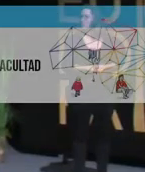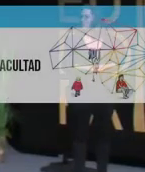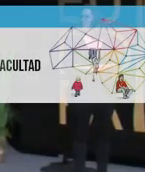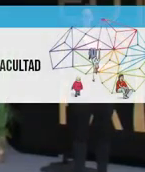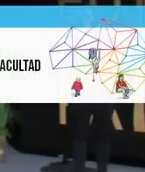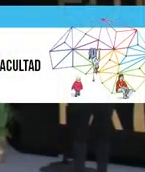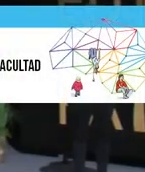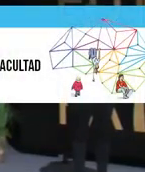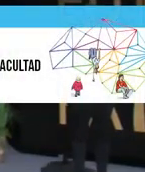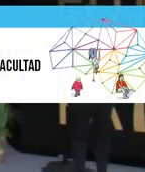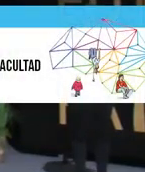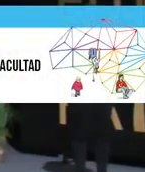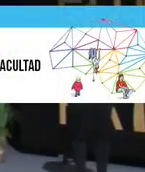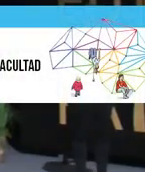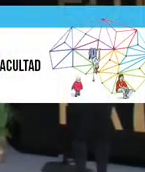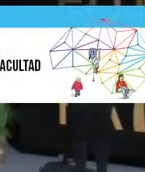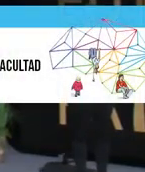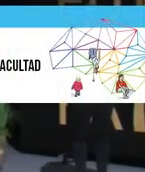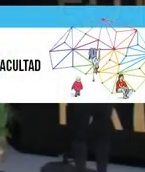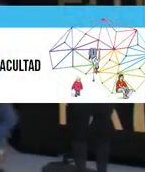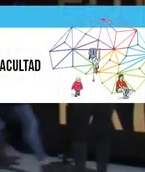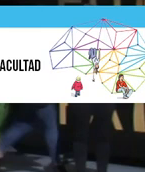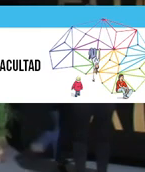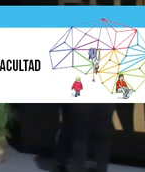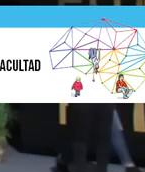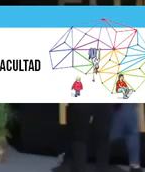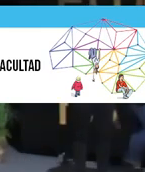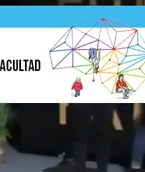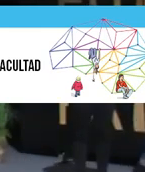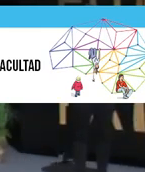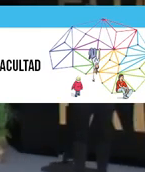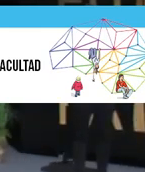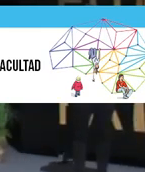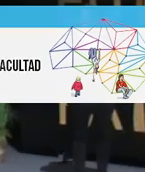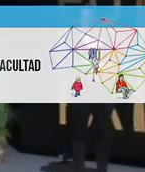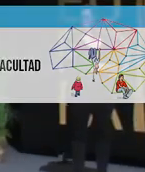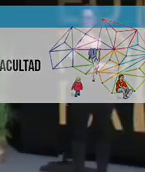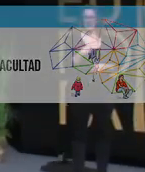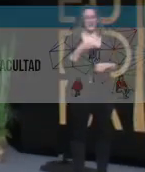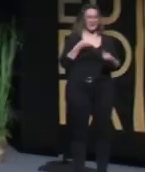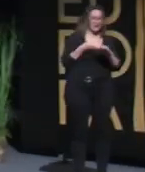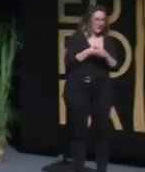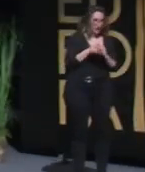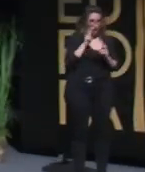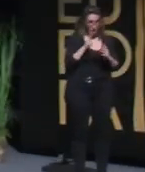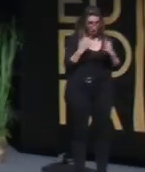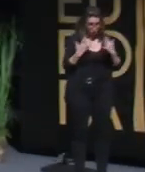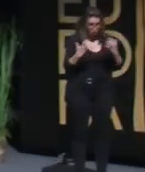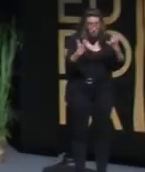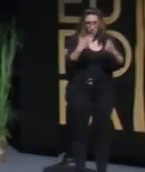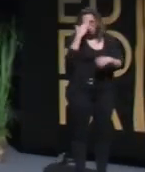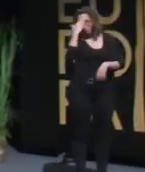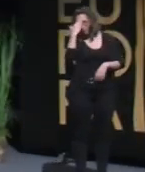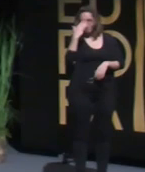Bueno, arratsaldeon, yo cuando entro he visto tanta peña, digo, tengo que cambiar casi ya la ponencia, porque la ponencia siempre